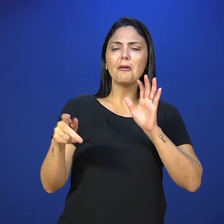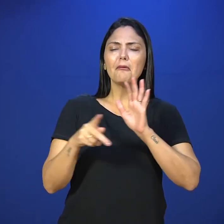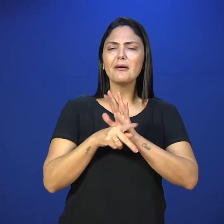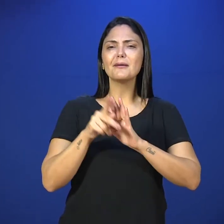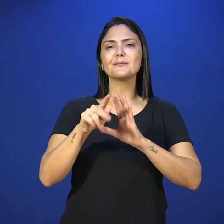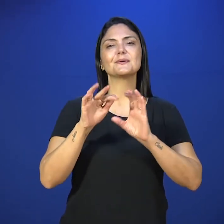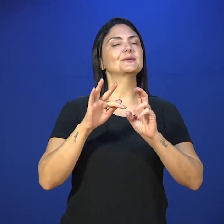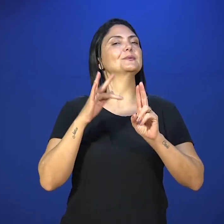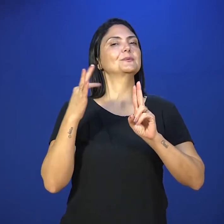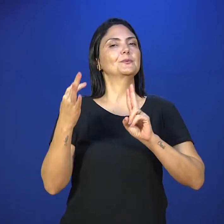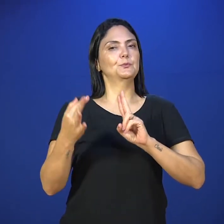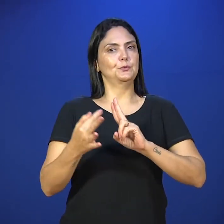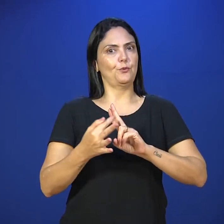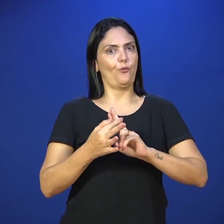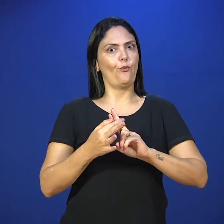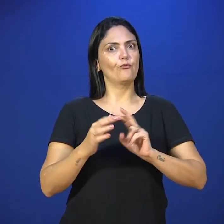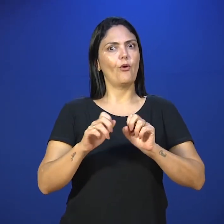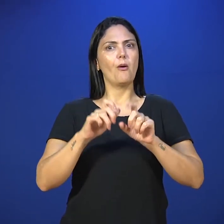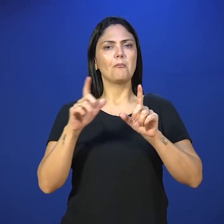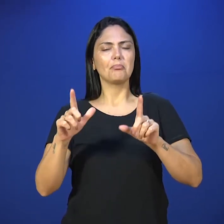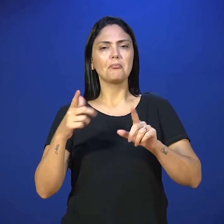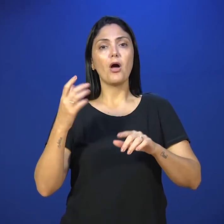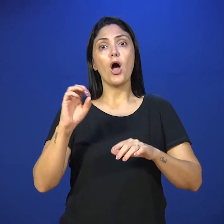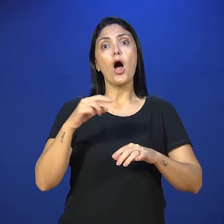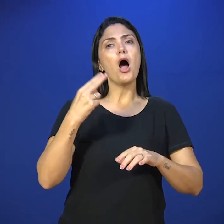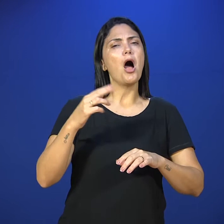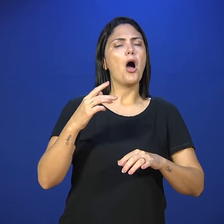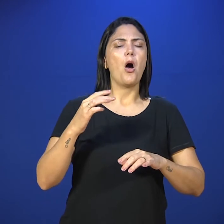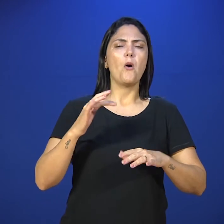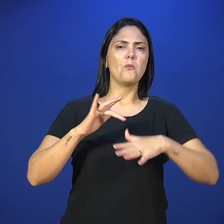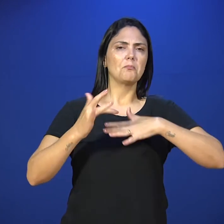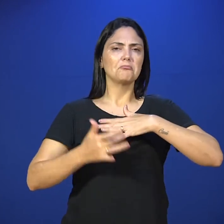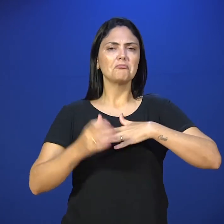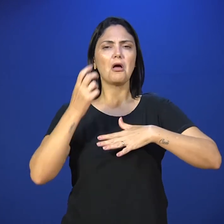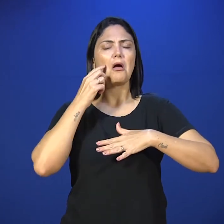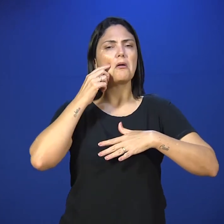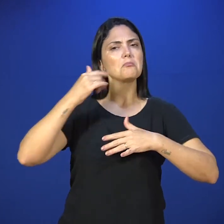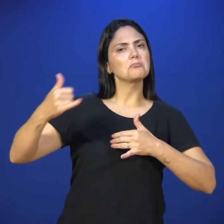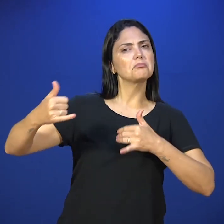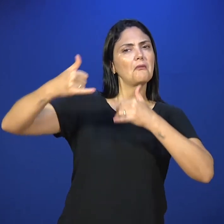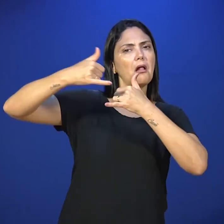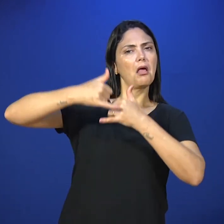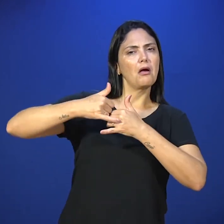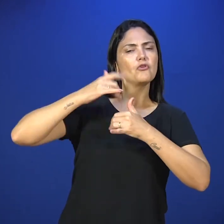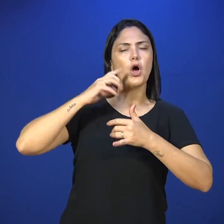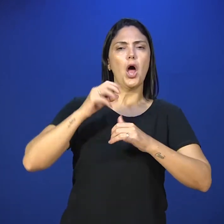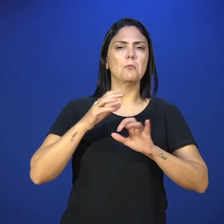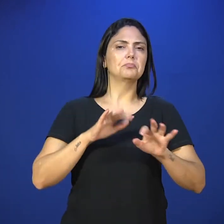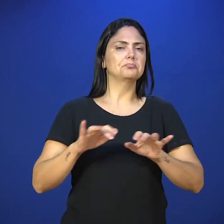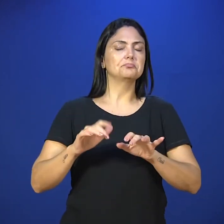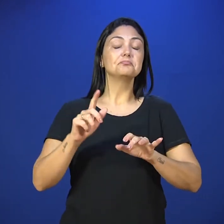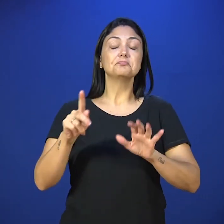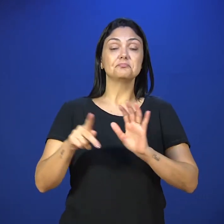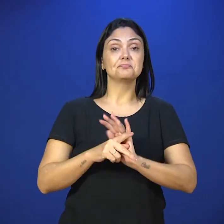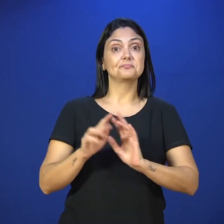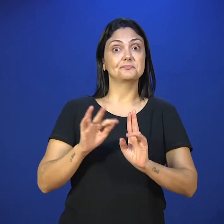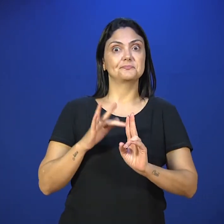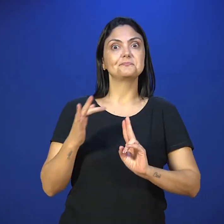institucional, portal acadêmico e ou meios eletrônicos de telefonia e digitais do Unifoa.